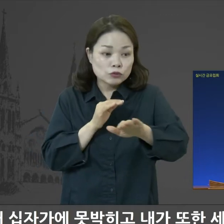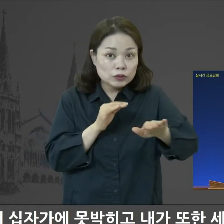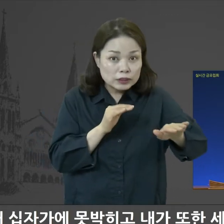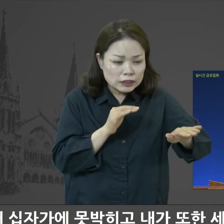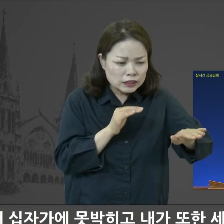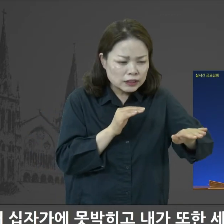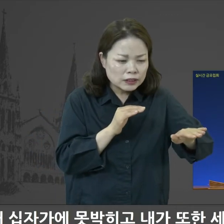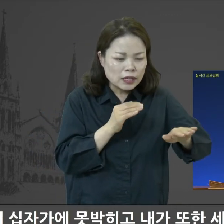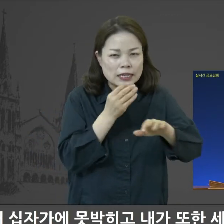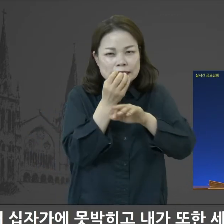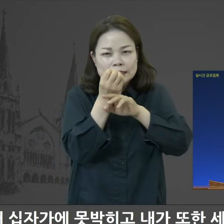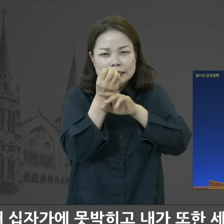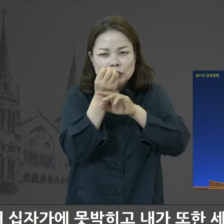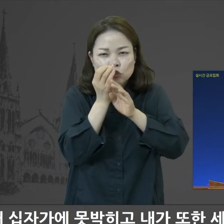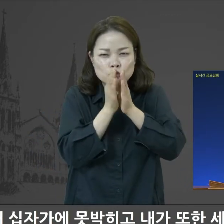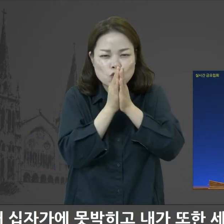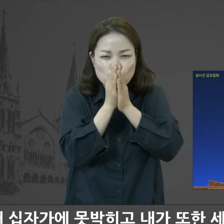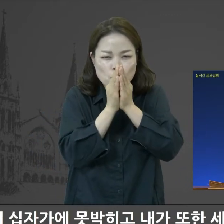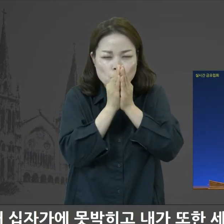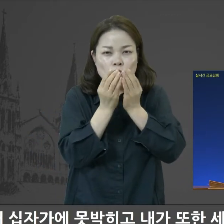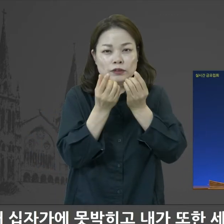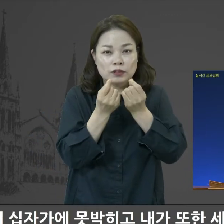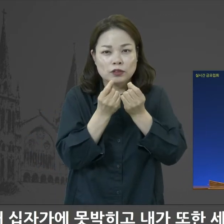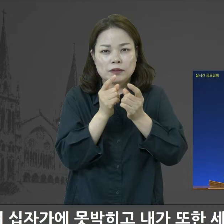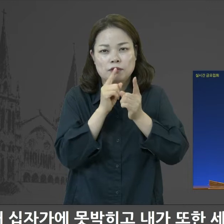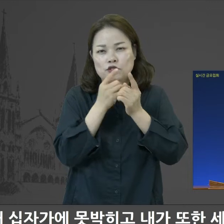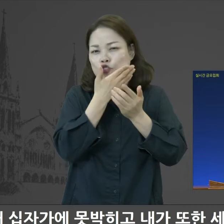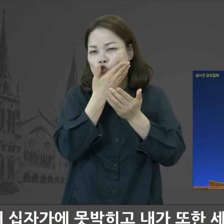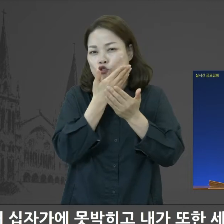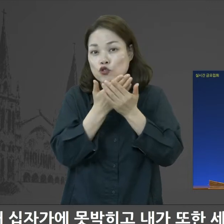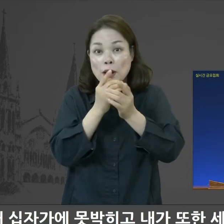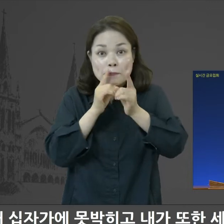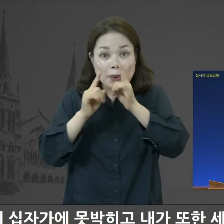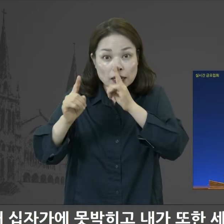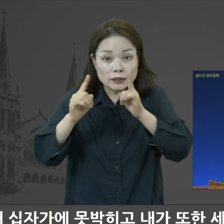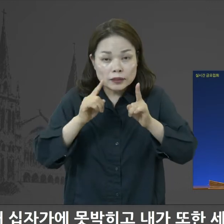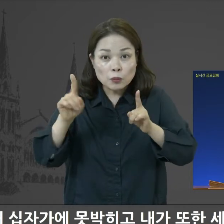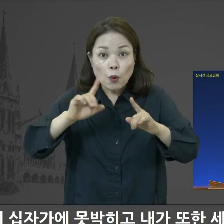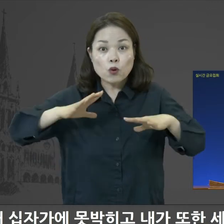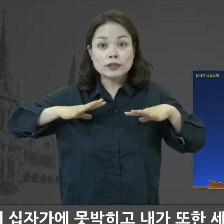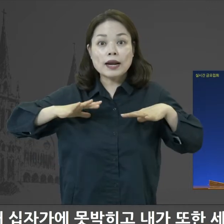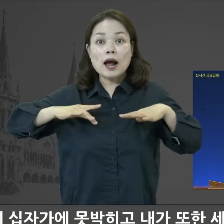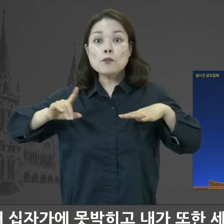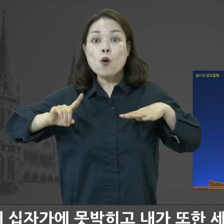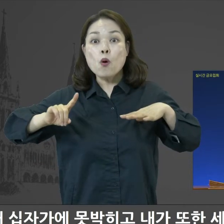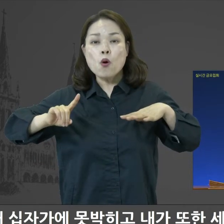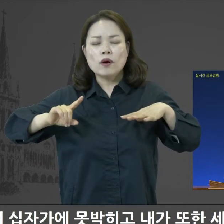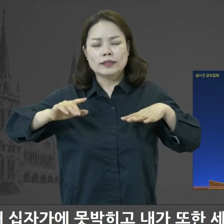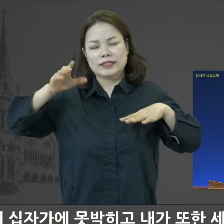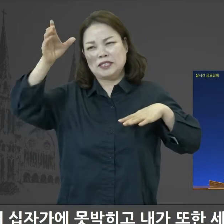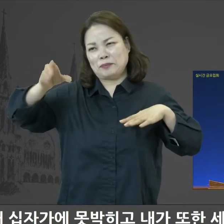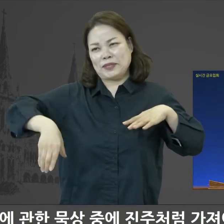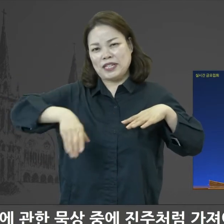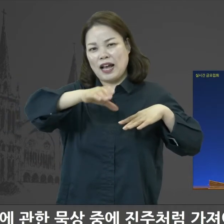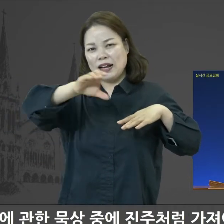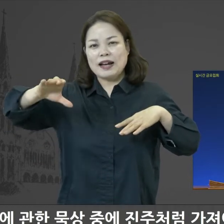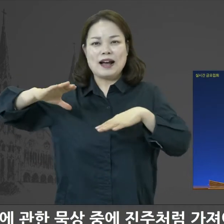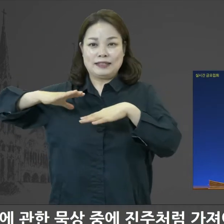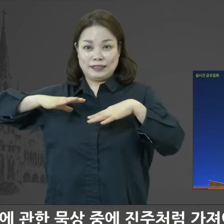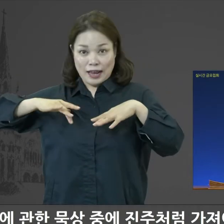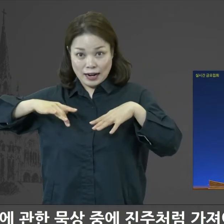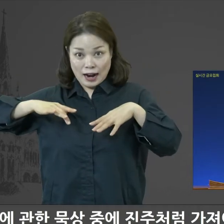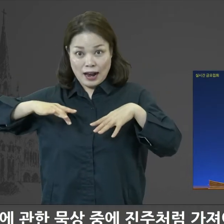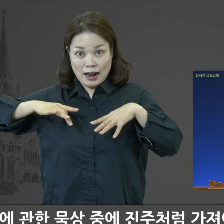이 진주처럼 가져야 될 그 묵상이죠. 근데 그때 뭐를 자랑하라고요? 십자가,